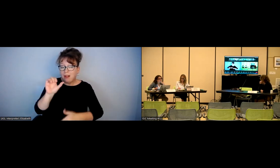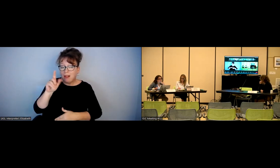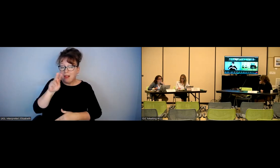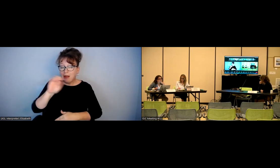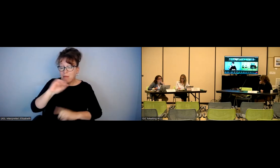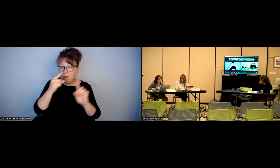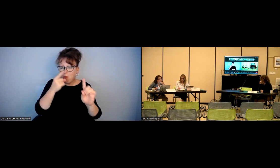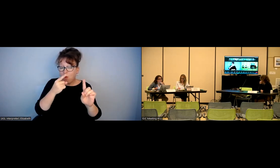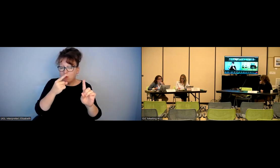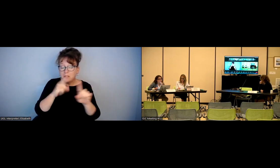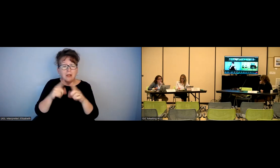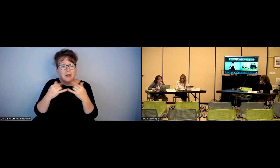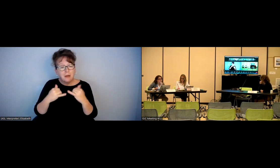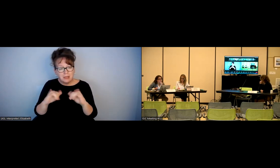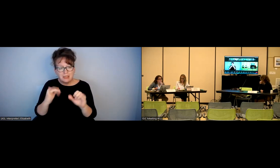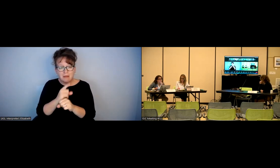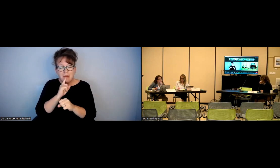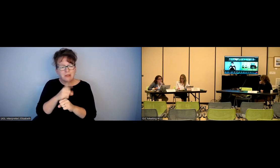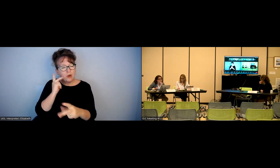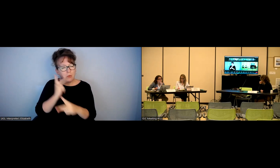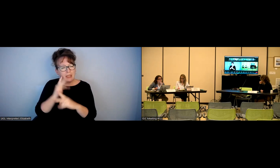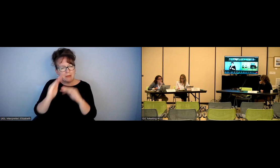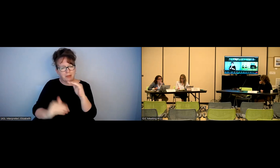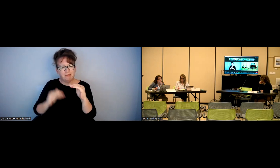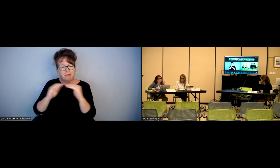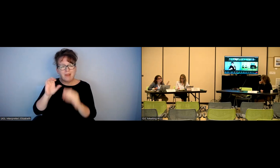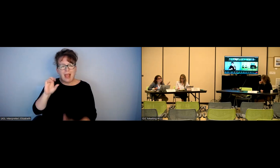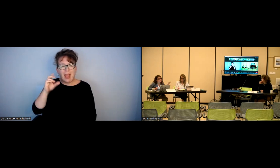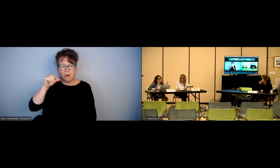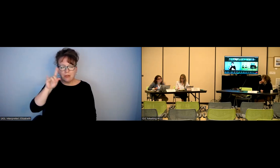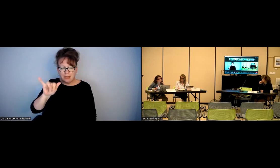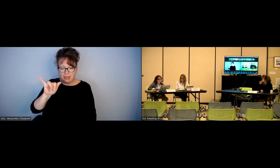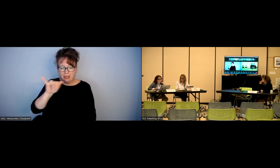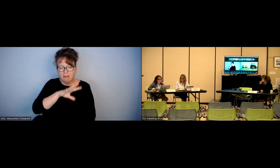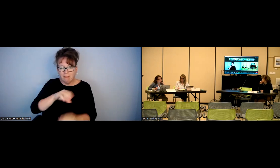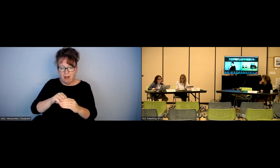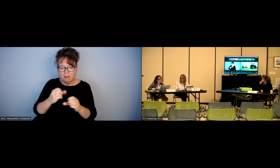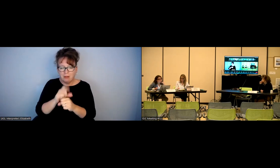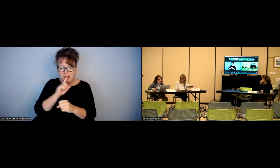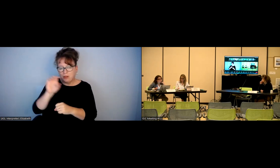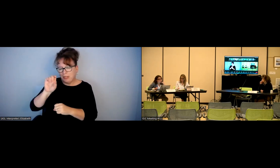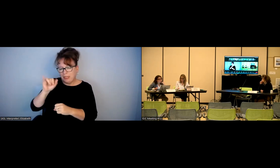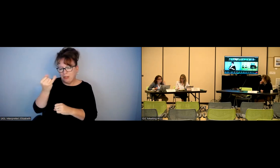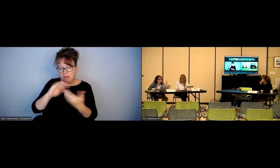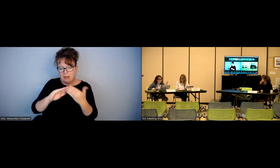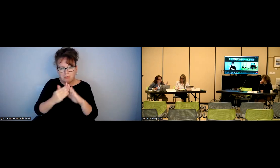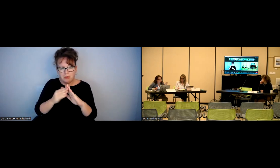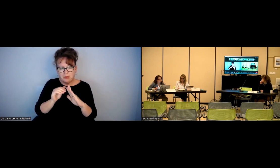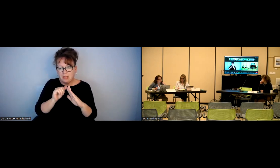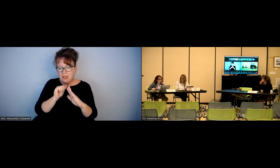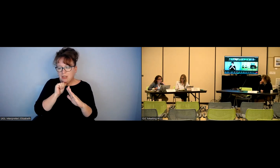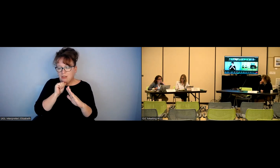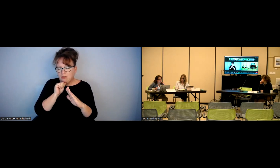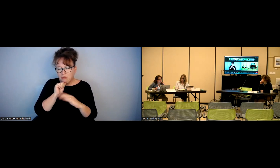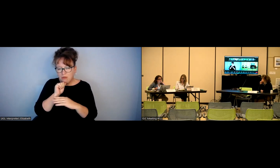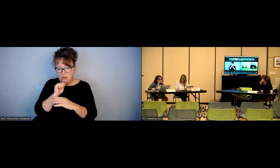queremos hacerlo de una manera que sea significativa y equitativa eh Para asegurarnos que las